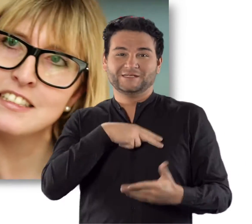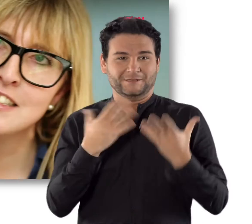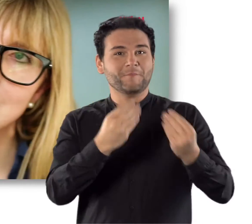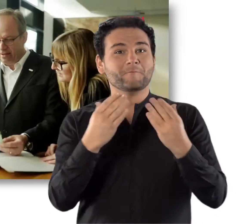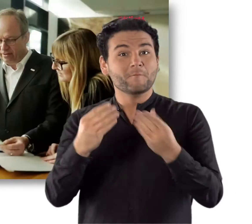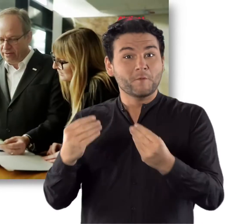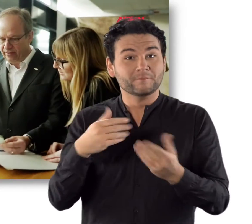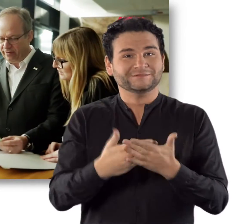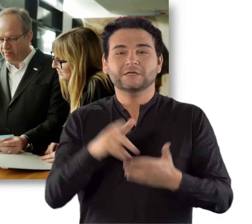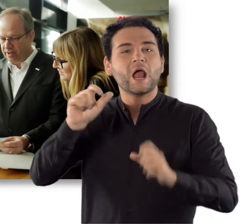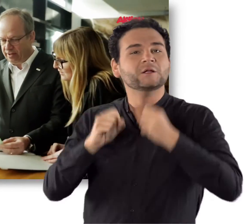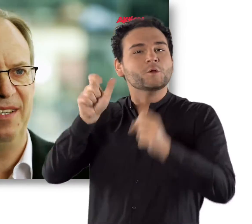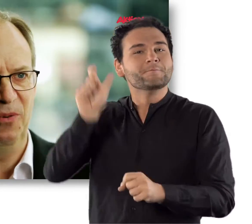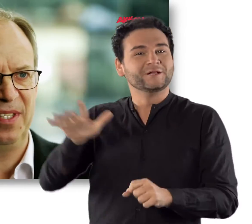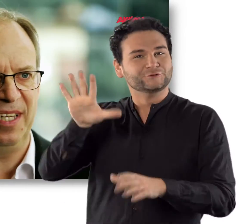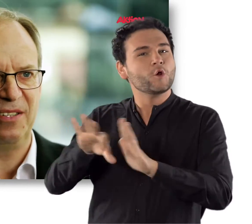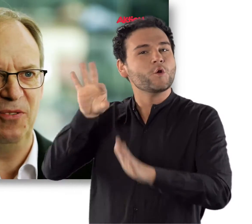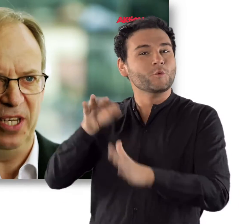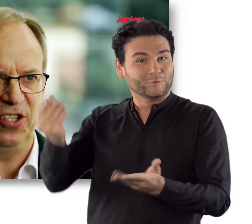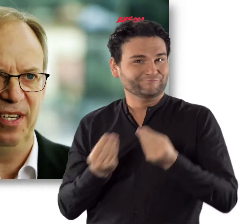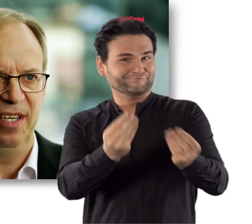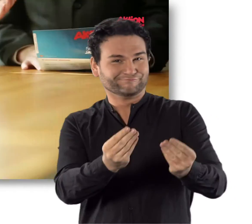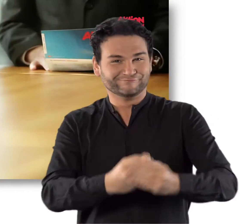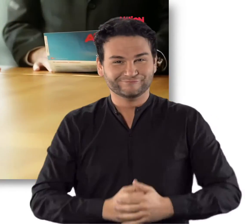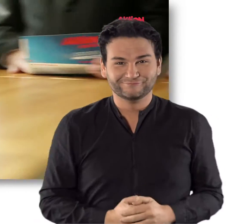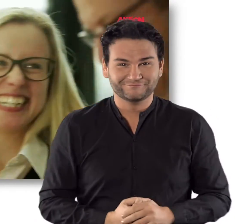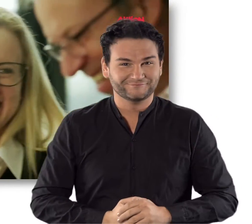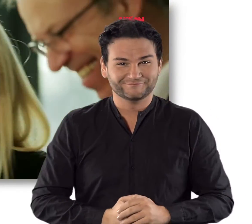Dafür gibt es Prämien, zum Beispiel ein Los der Aktion Mensch.